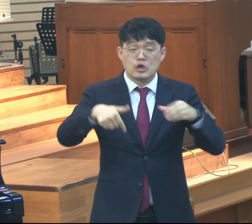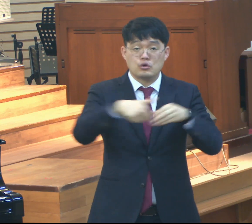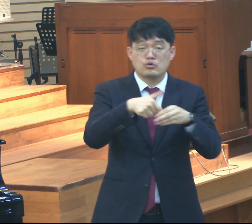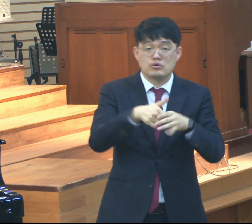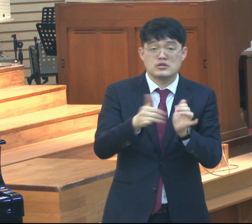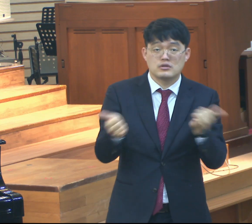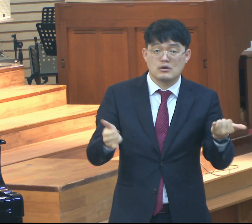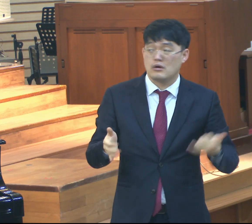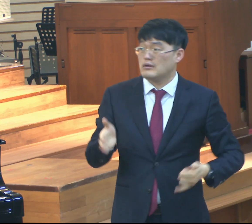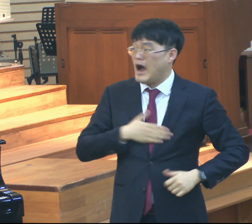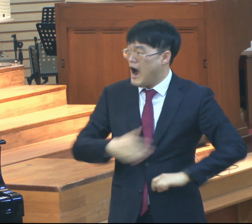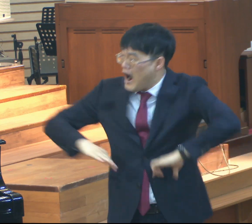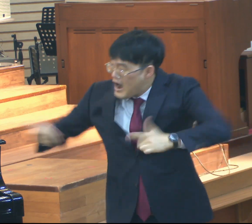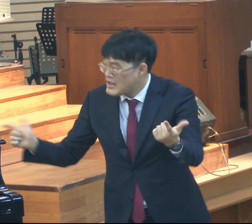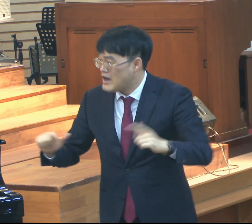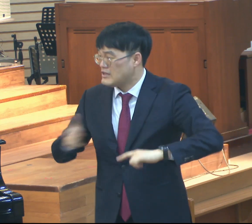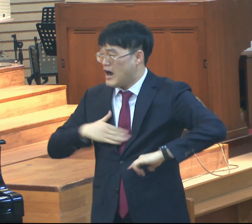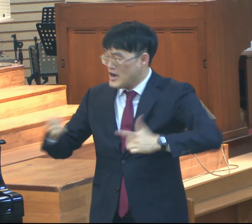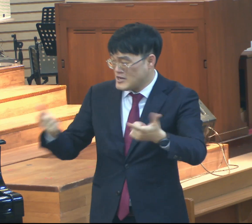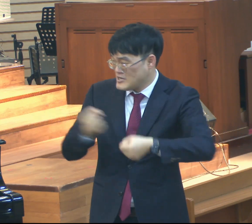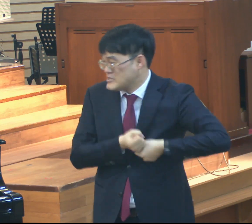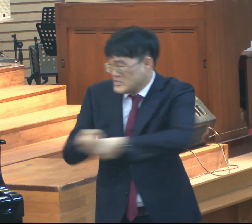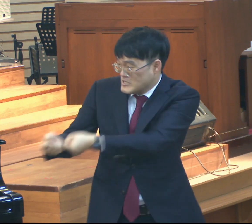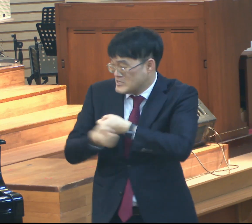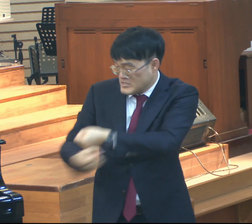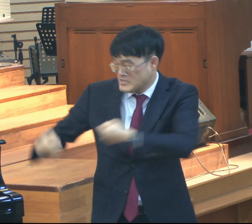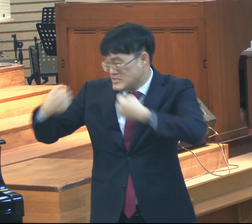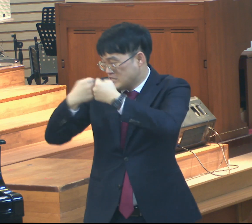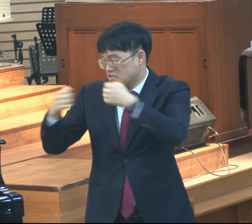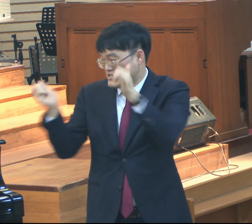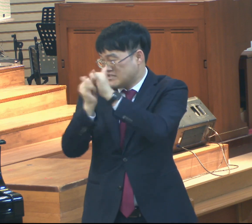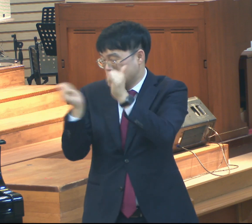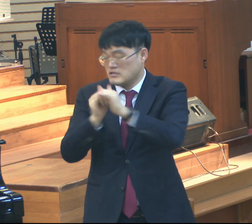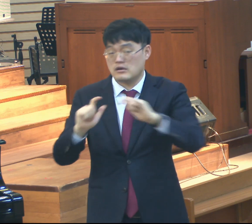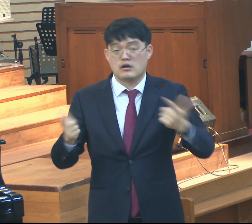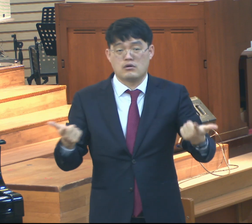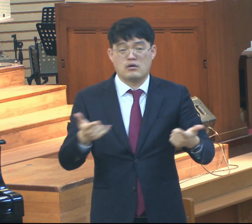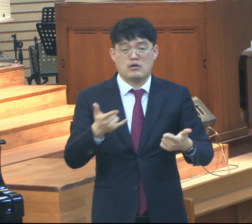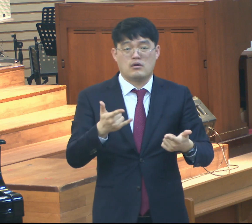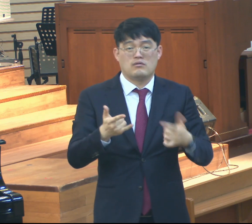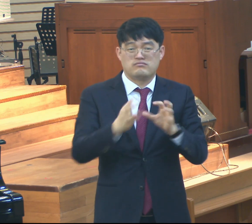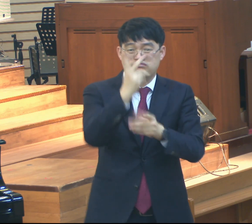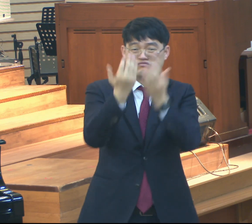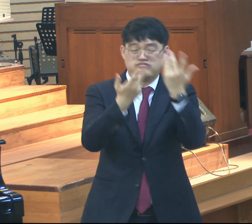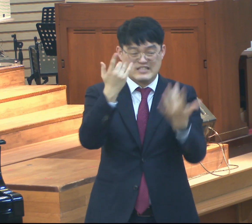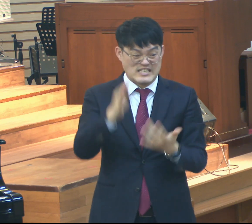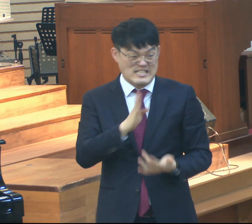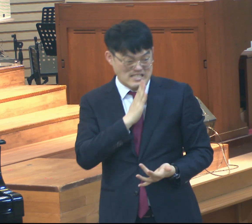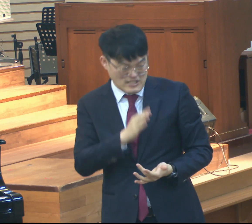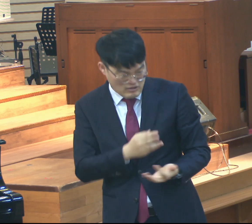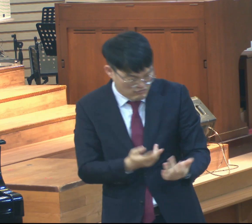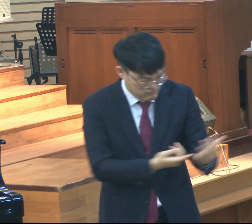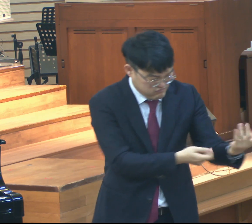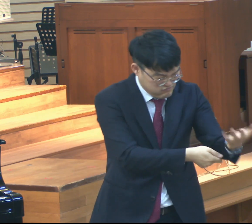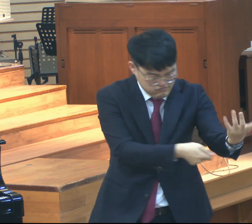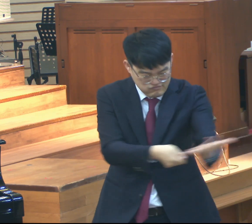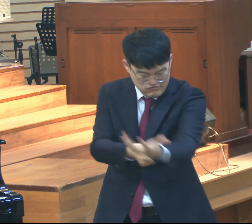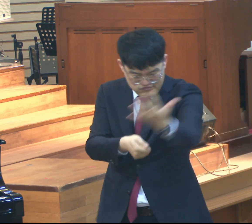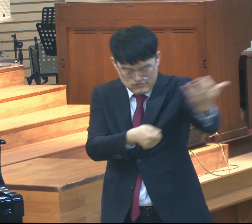자신들의 결백을 주장하며 싸우지 않았고 횃불을 가지고 나가서 방어하지 않았습니다. 그들은 그저